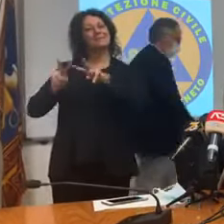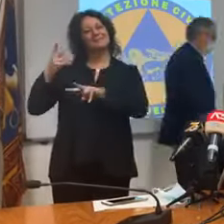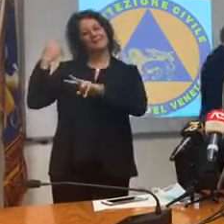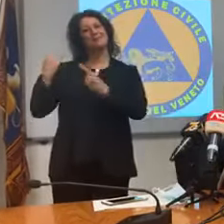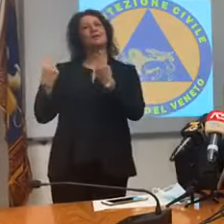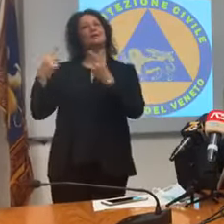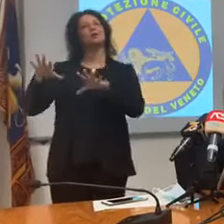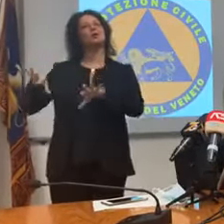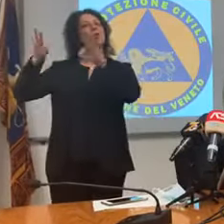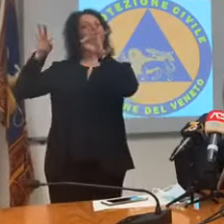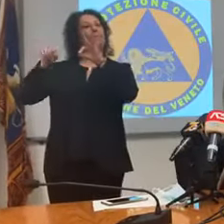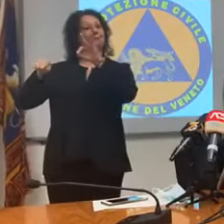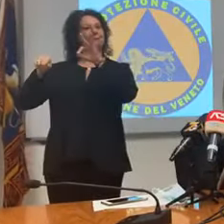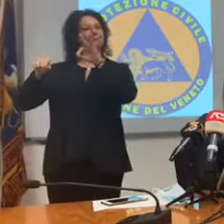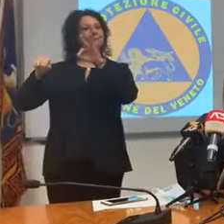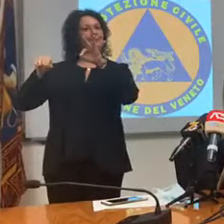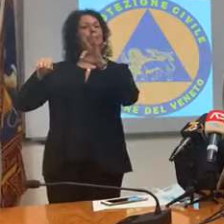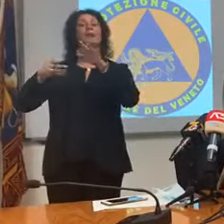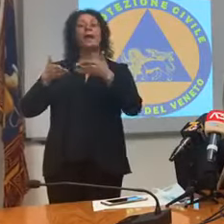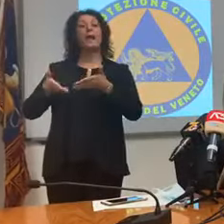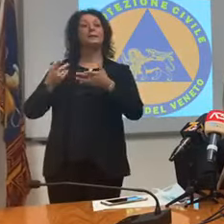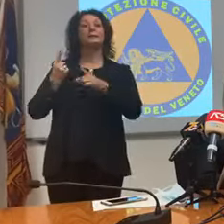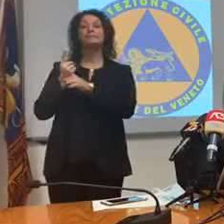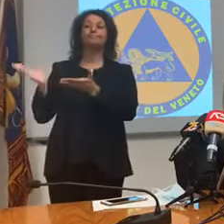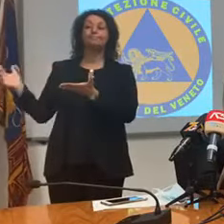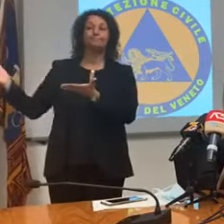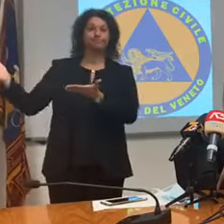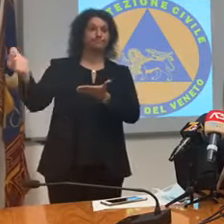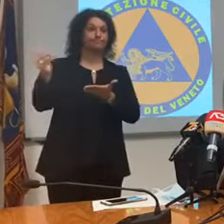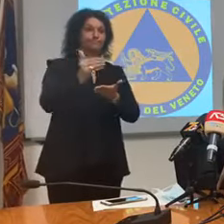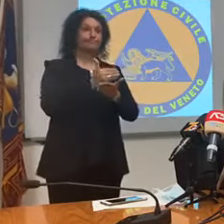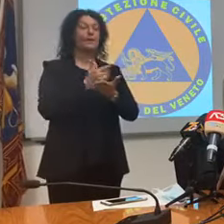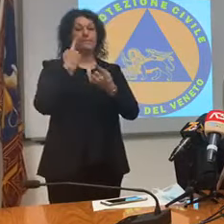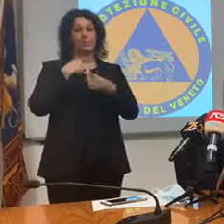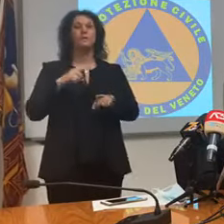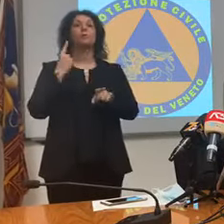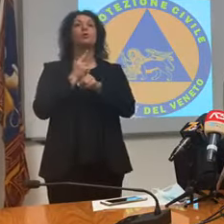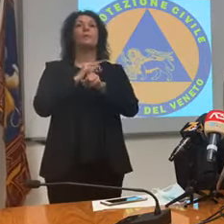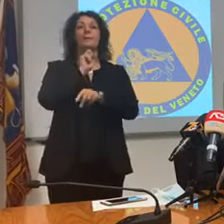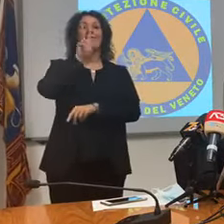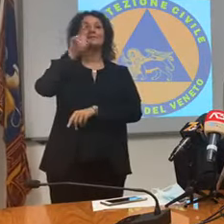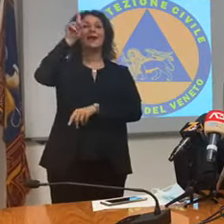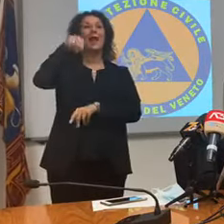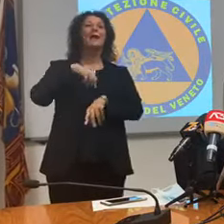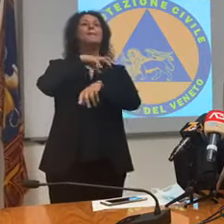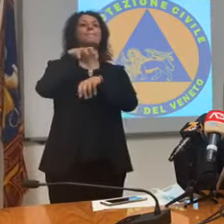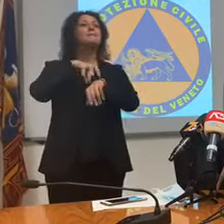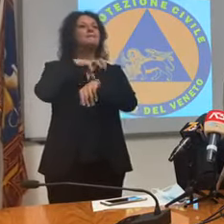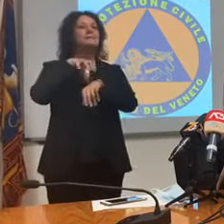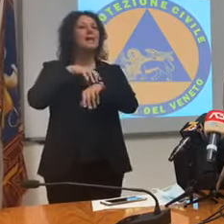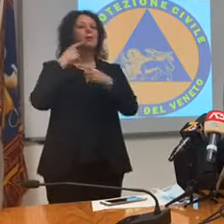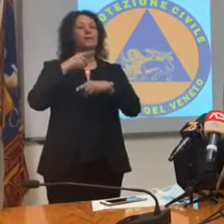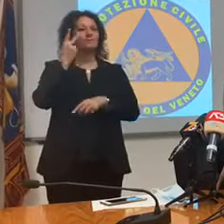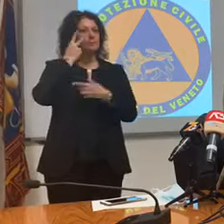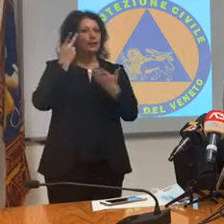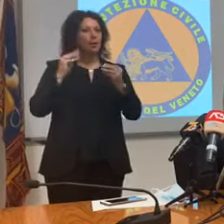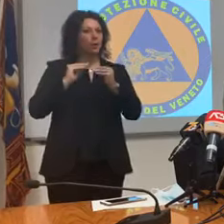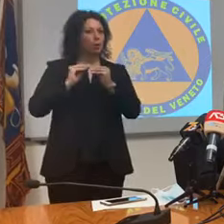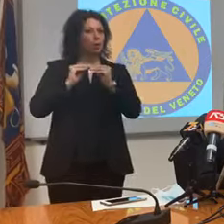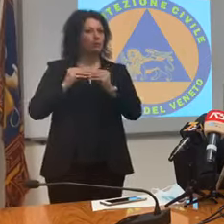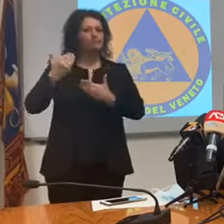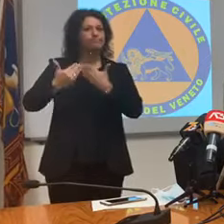raccogliendo proprio perché dobbiamo comunicarle anche al Ministero rispetto appunto ai finanziamenti che insomma